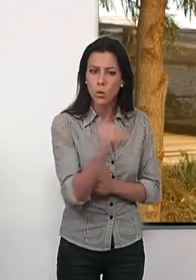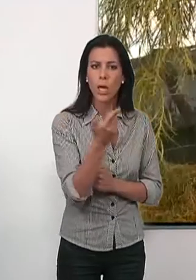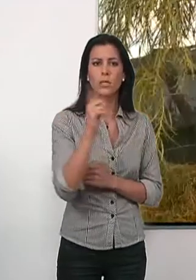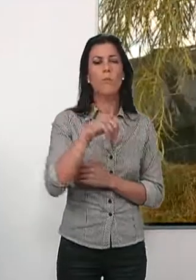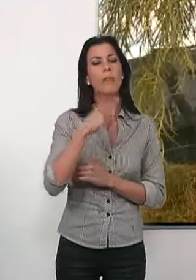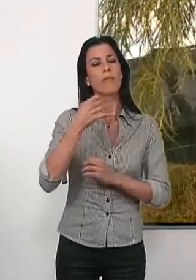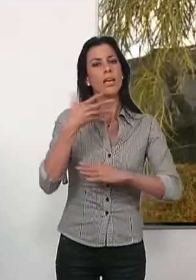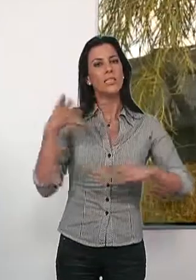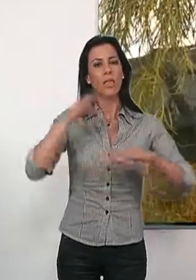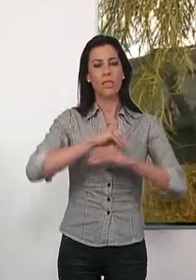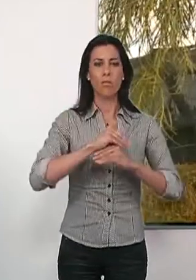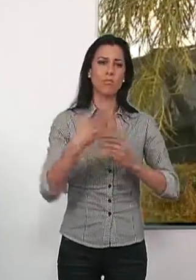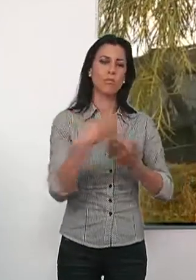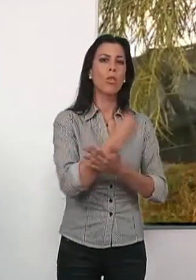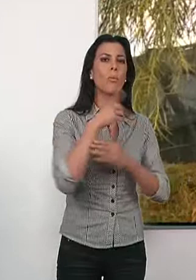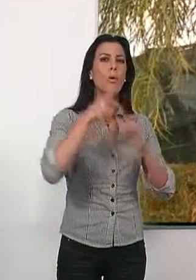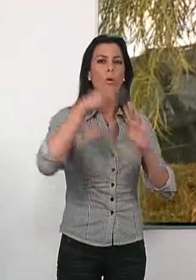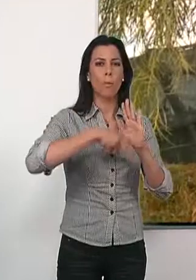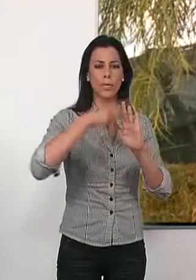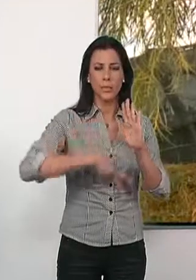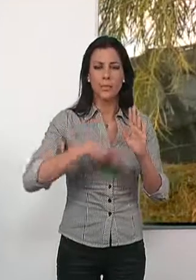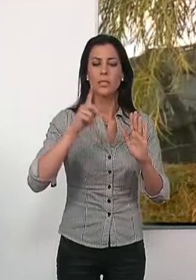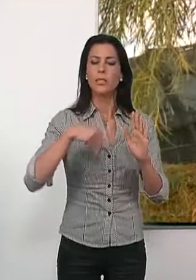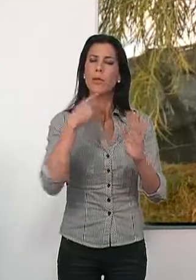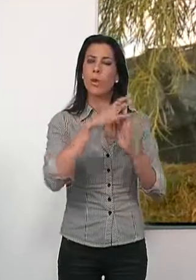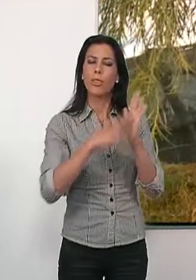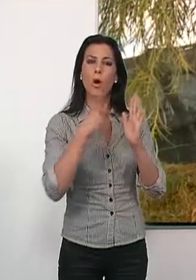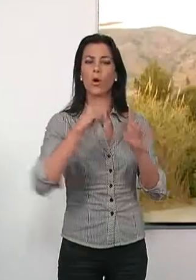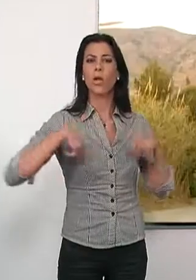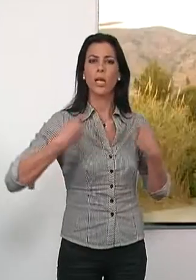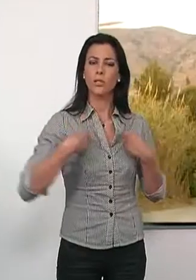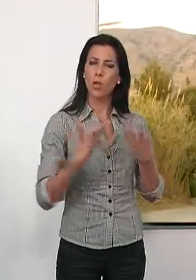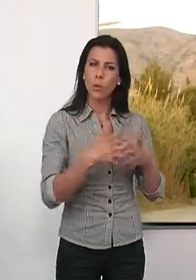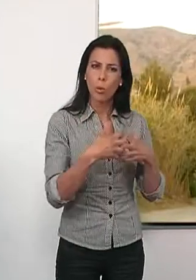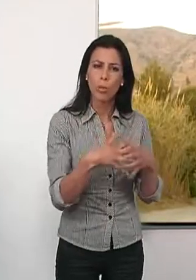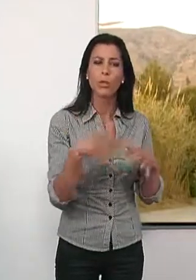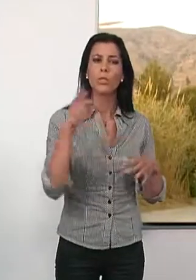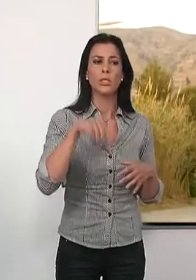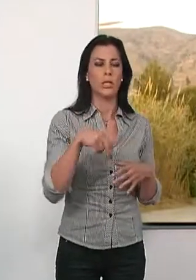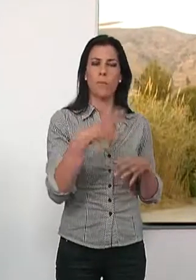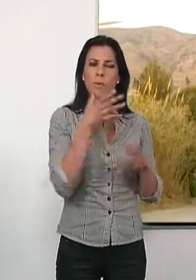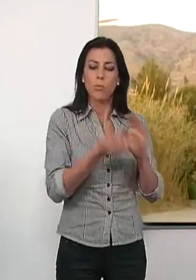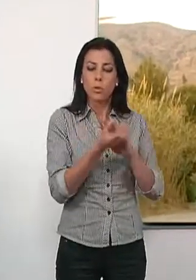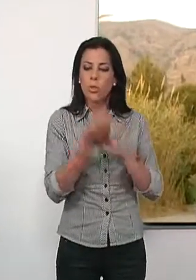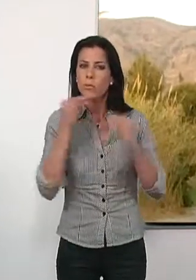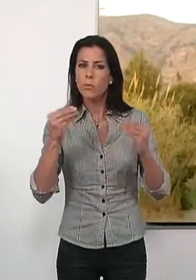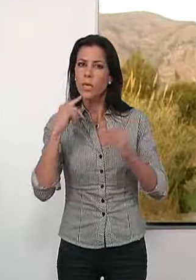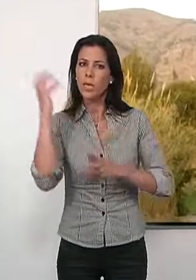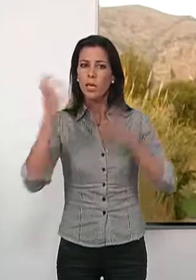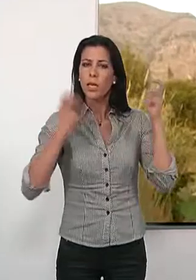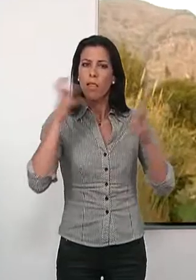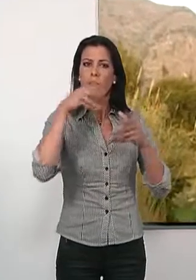la adaptación a la nueva normativa medioambiental la reducción de los costes de producción y el traslado de